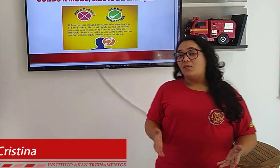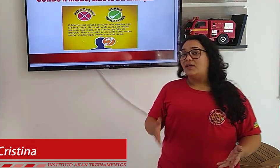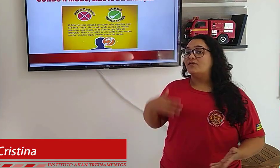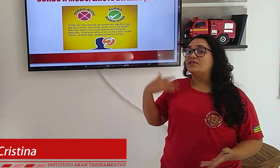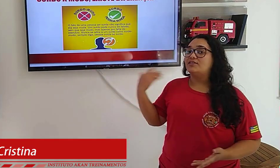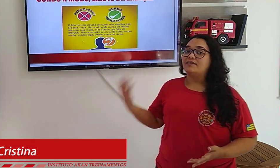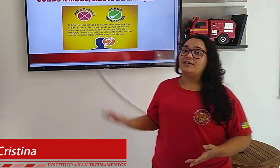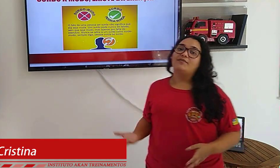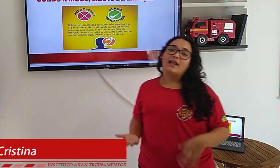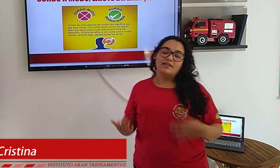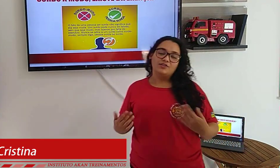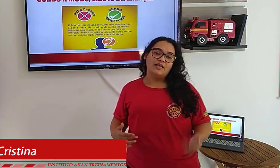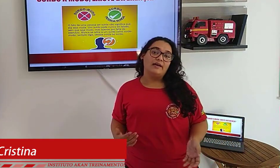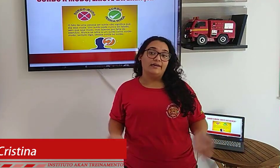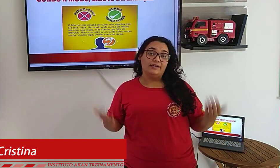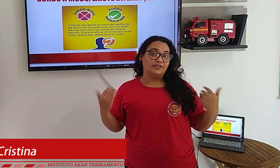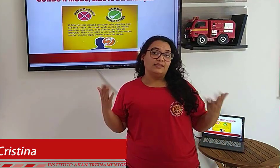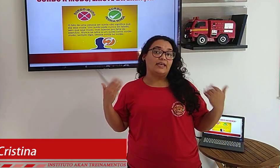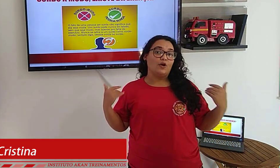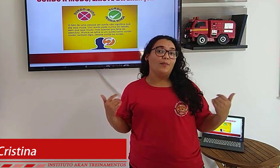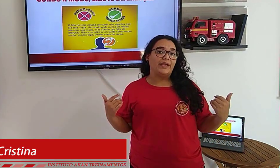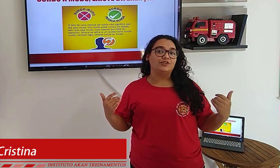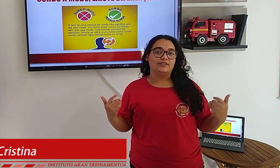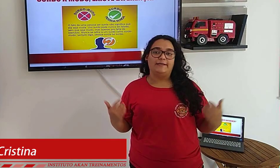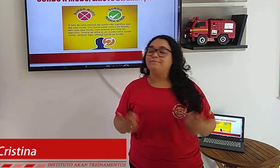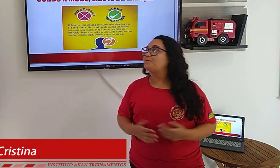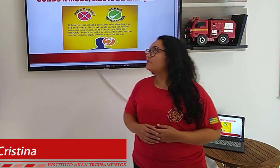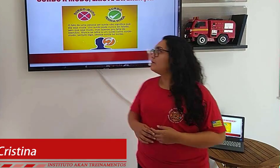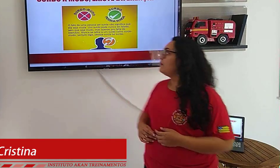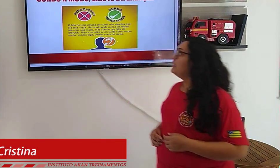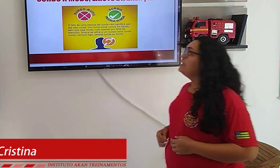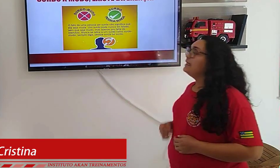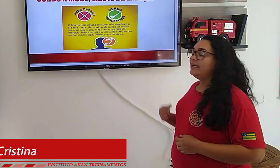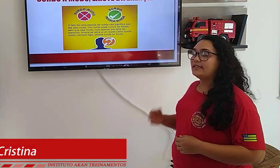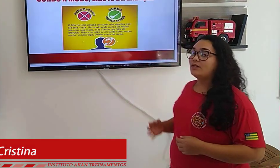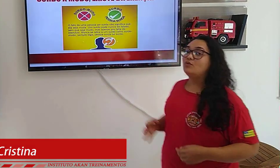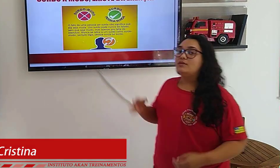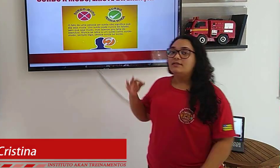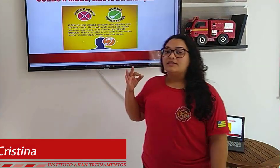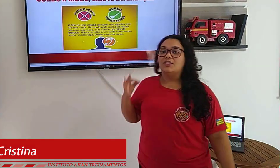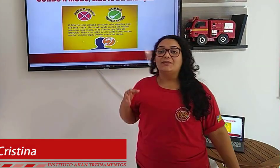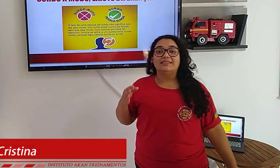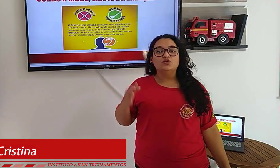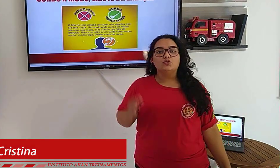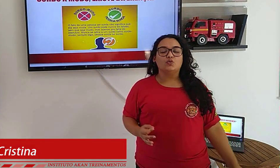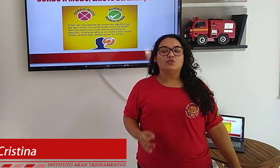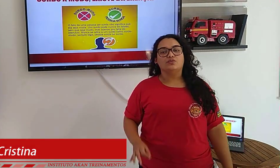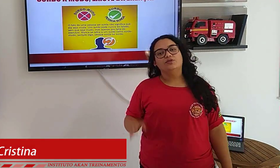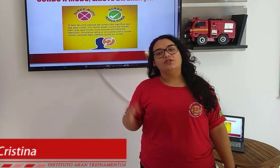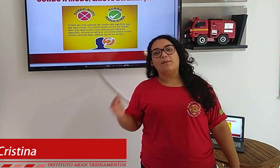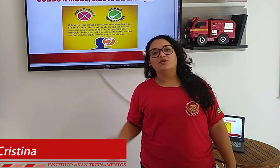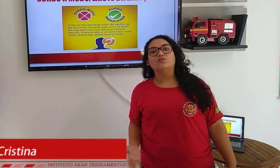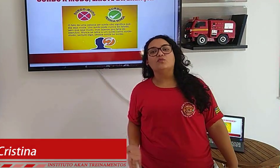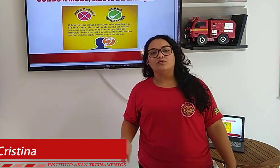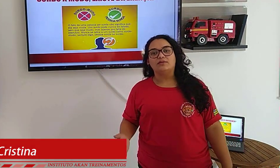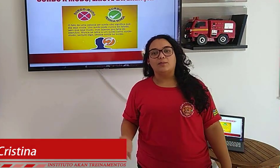você já tenha falado anteriormente, né? Então, chama-se surdo, jamais mudo, tá bom?